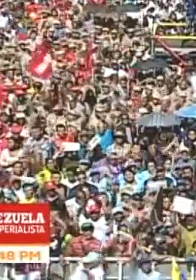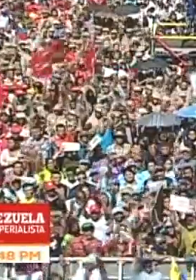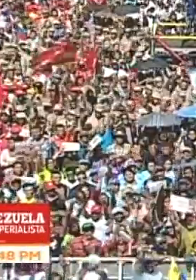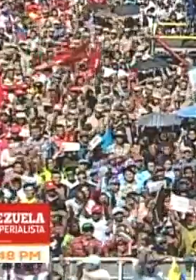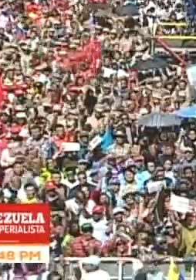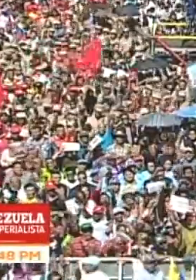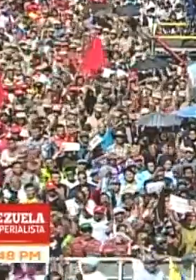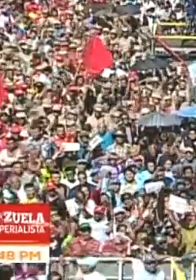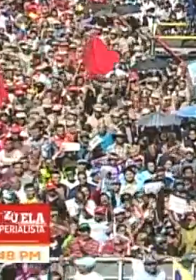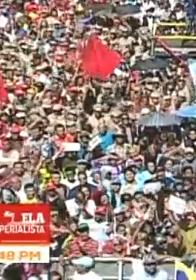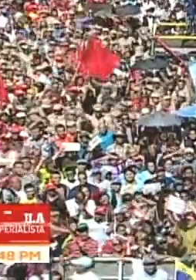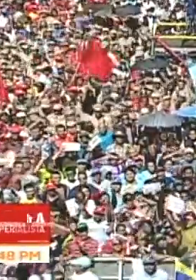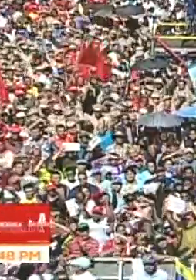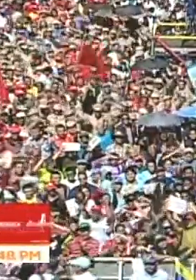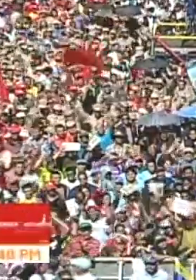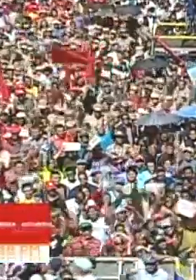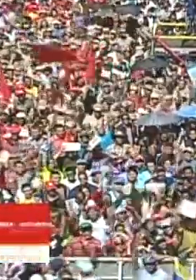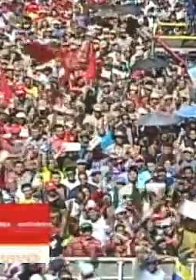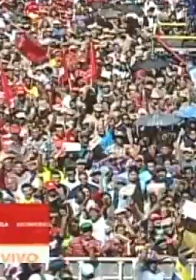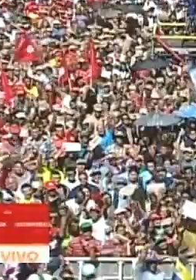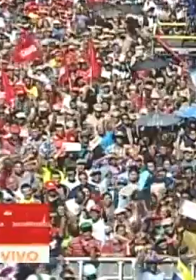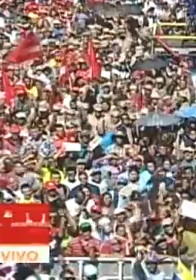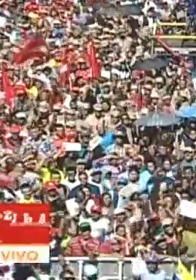patria! ¡Que viva el pueblo!